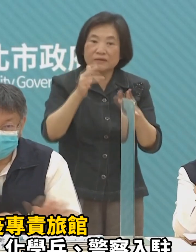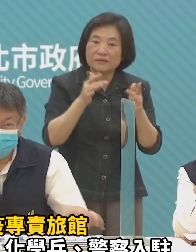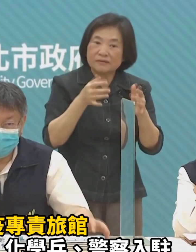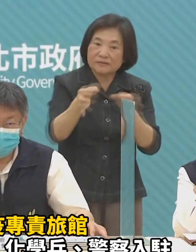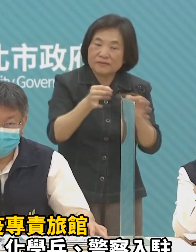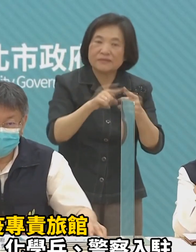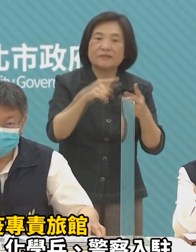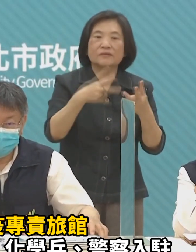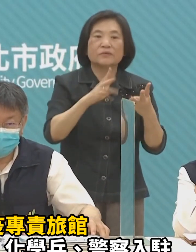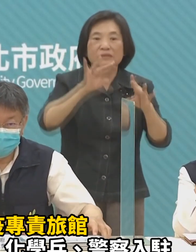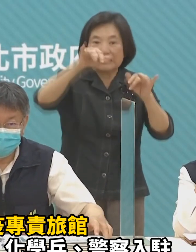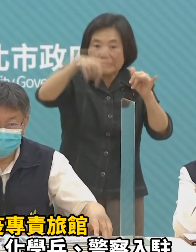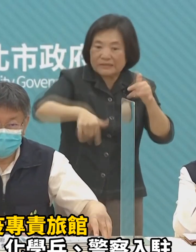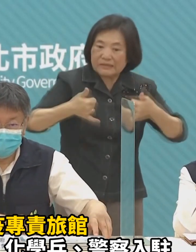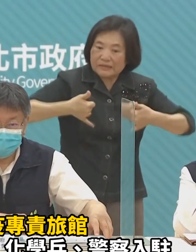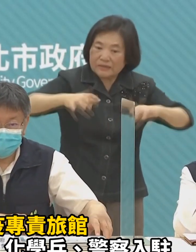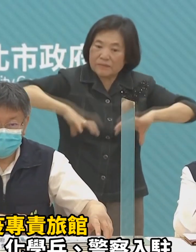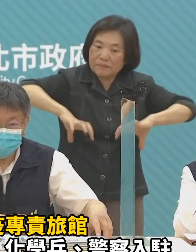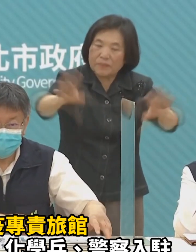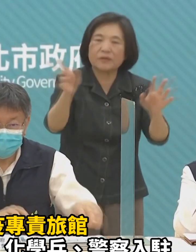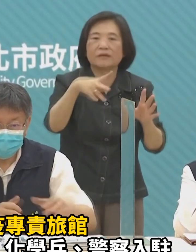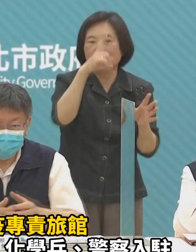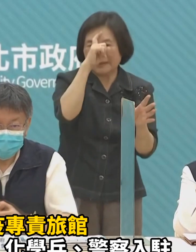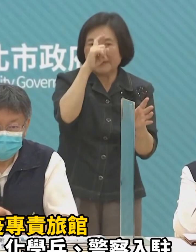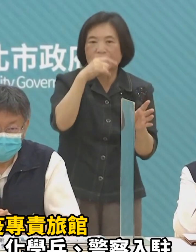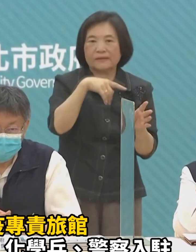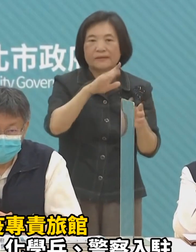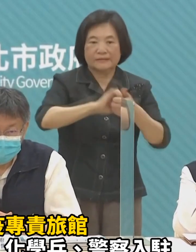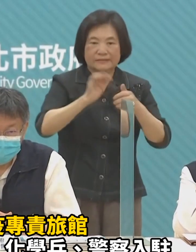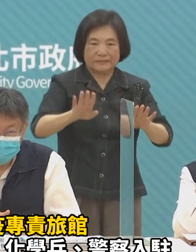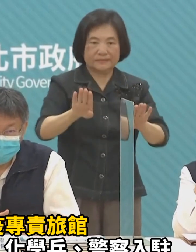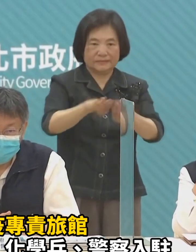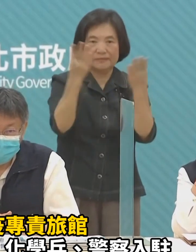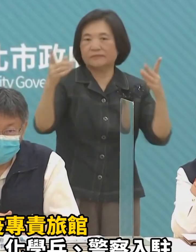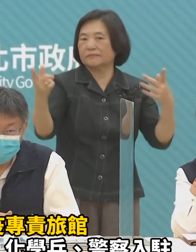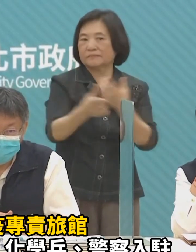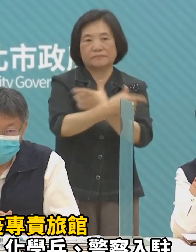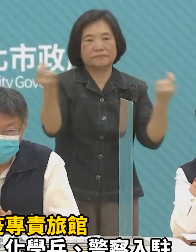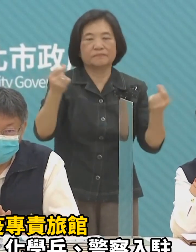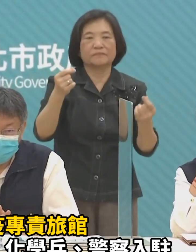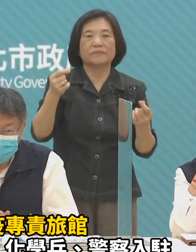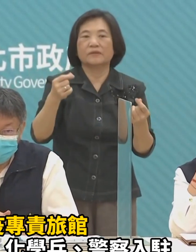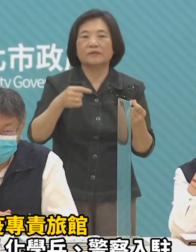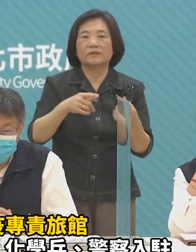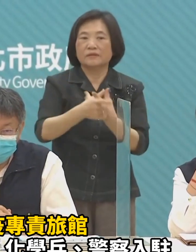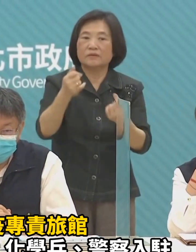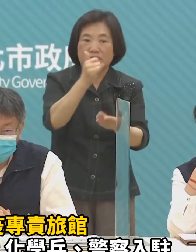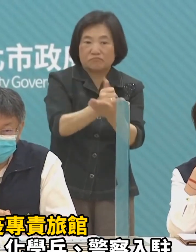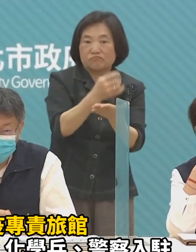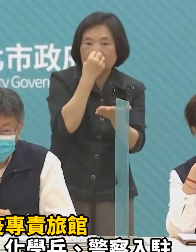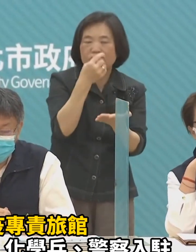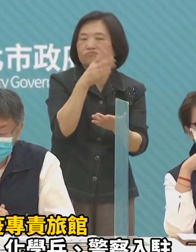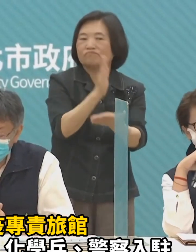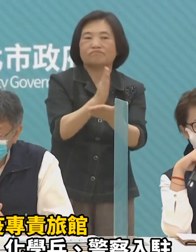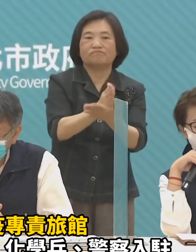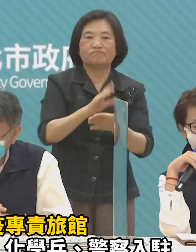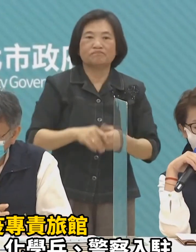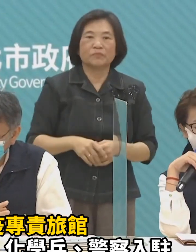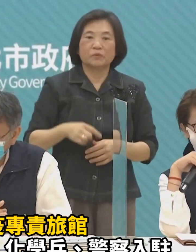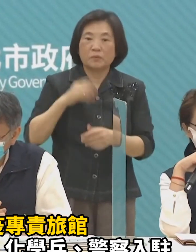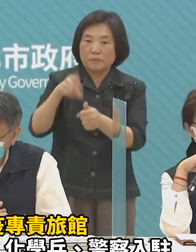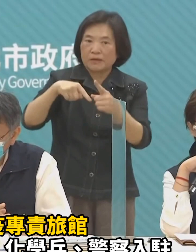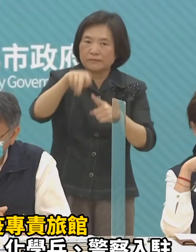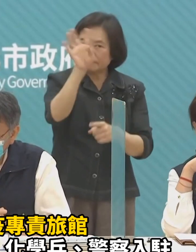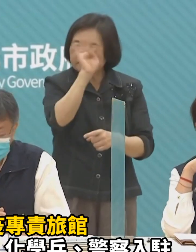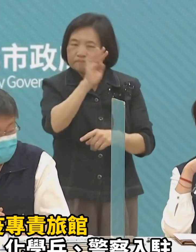场、公有零售市场，全部希望他们今天开始就全部采外带跟外送，我们也会派员稽查。那另